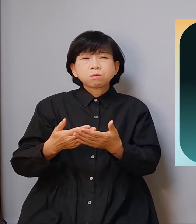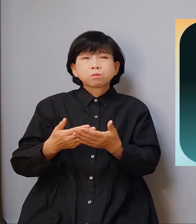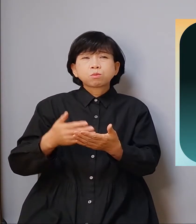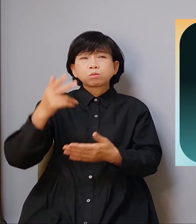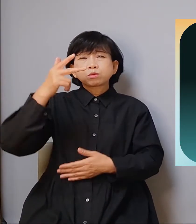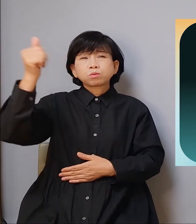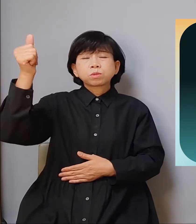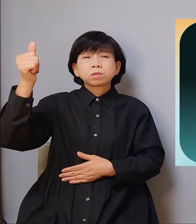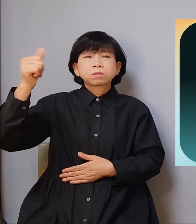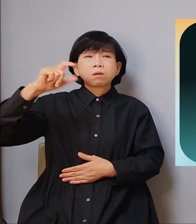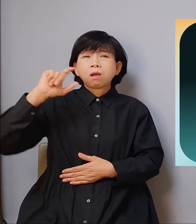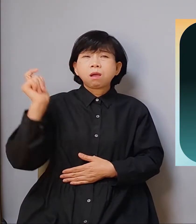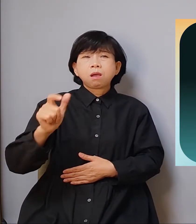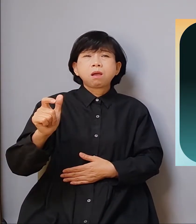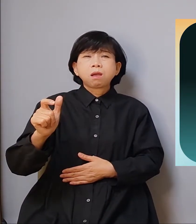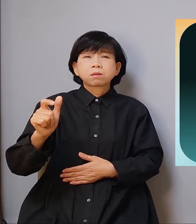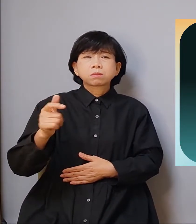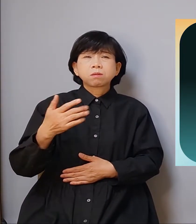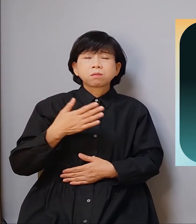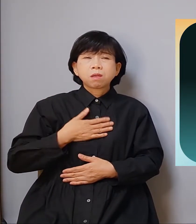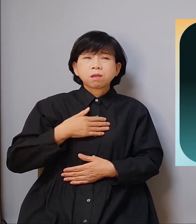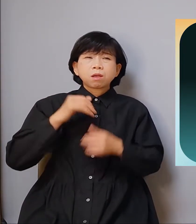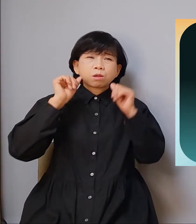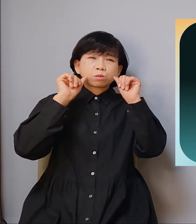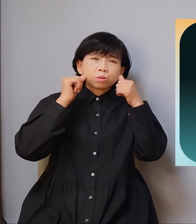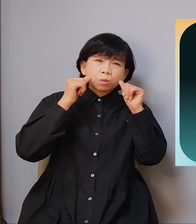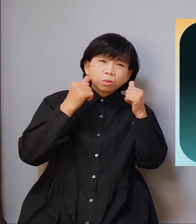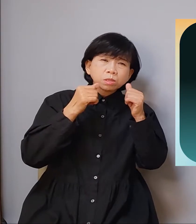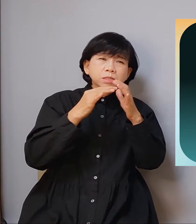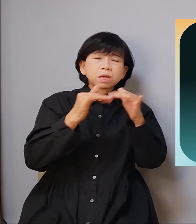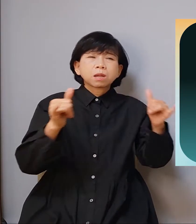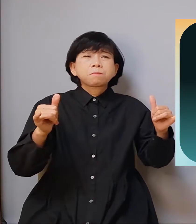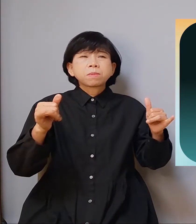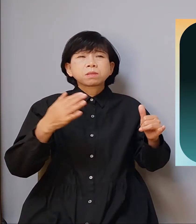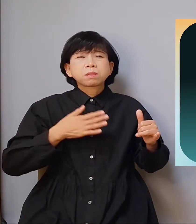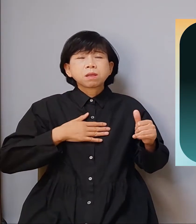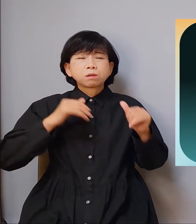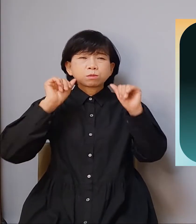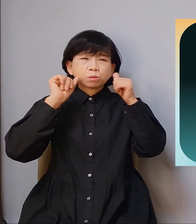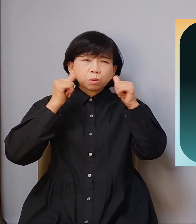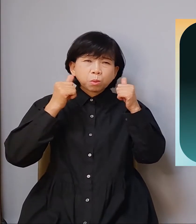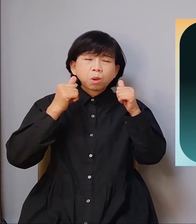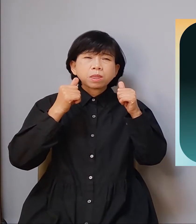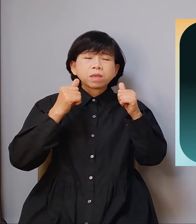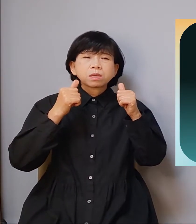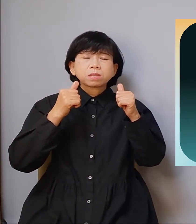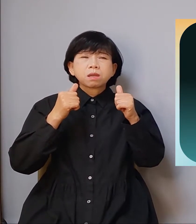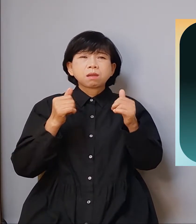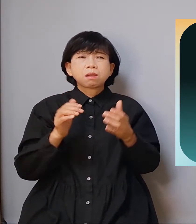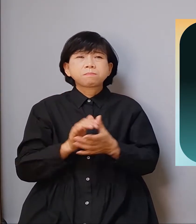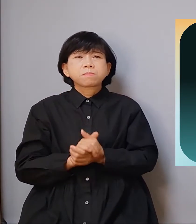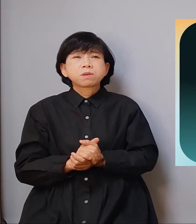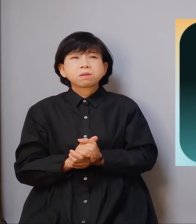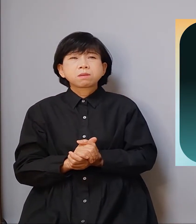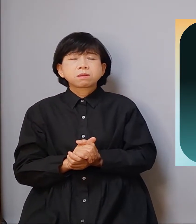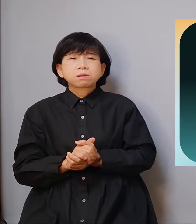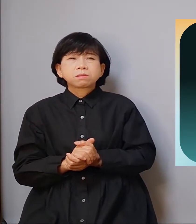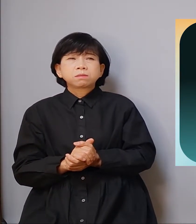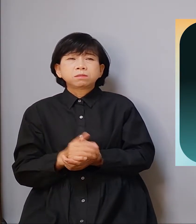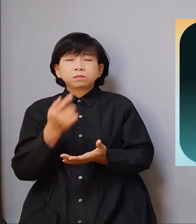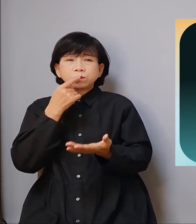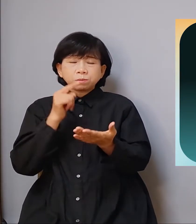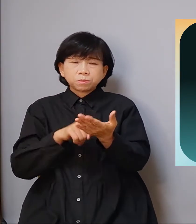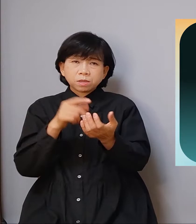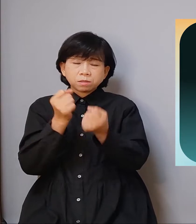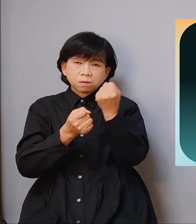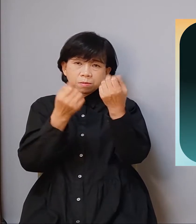강하사 이기셨으므로 내가 조롱거리가 되니 사람마다 종일토록 나를 조롱하나이다. 아멘. 조금 쉽게 이야기를